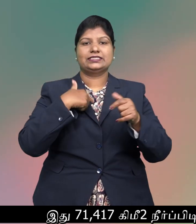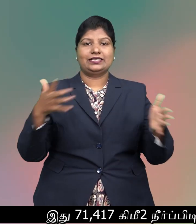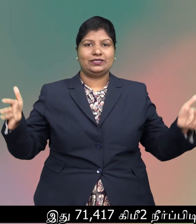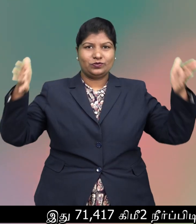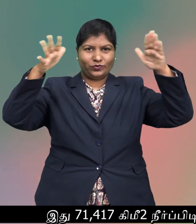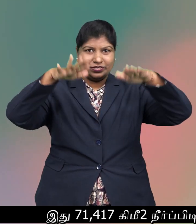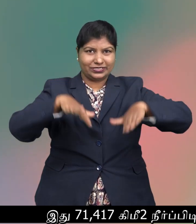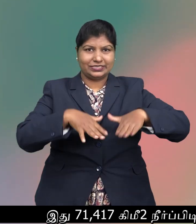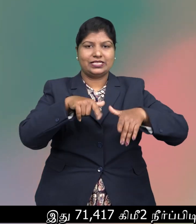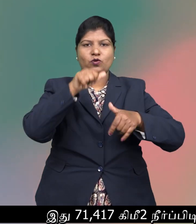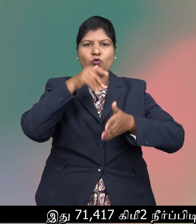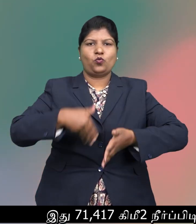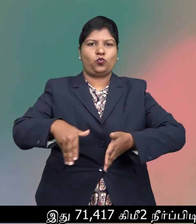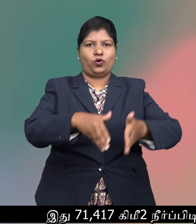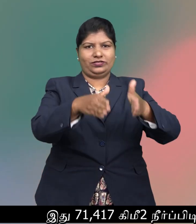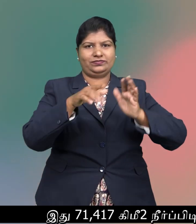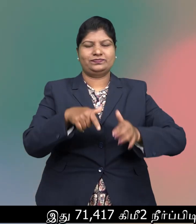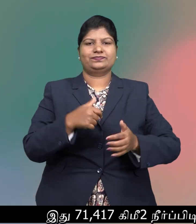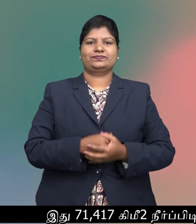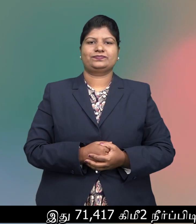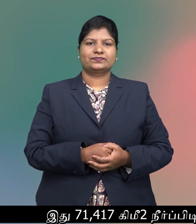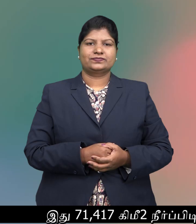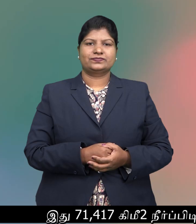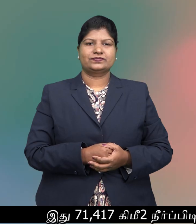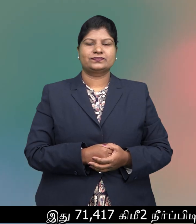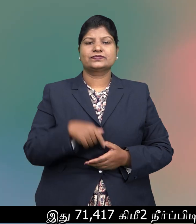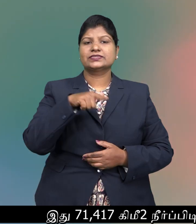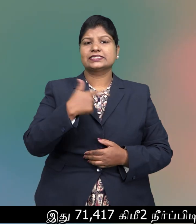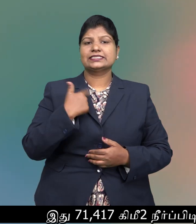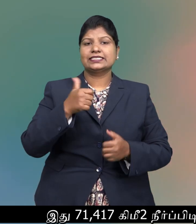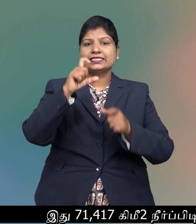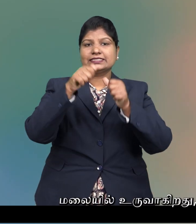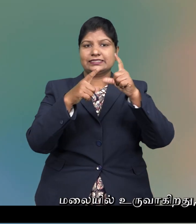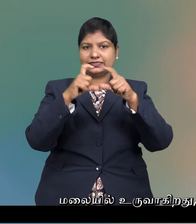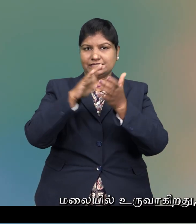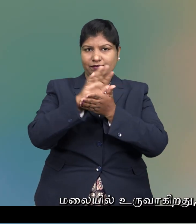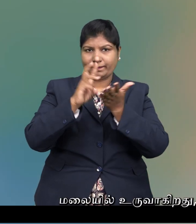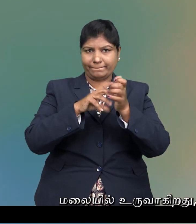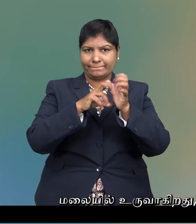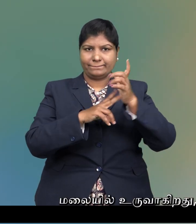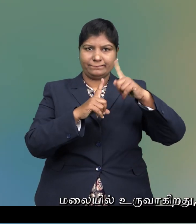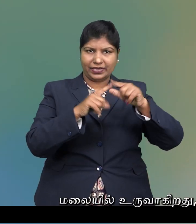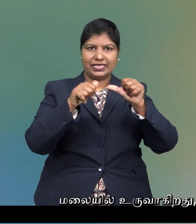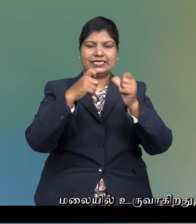71,417 கிலோமீட்டர் நீர்பிடிப்பு பகுதியுடன் மேற்கு தொடர்ச்சி மலையில் உருவாகிறது. இது